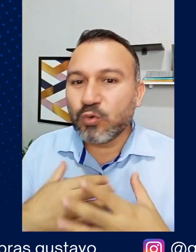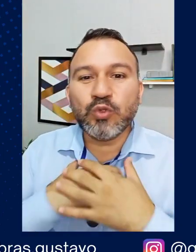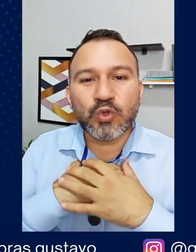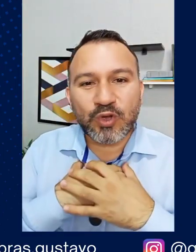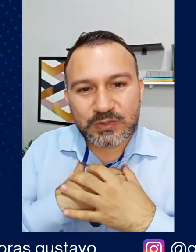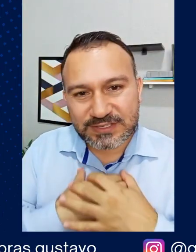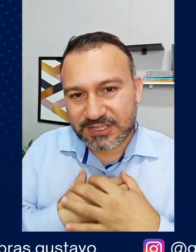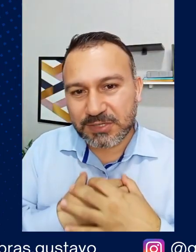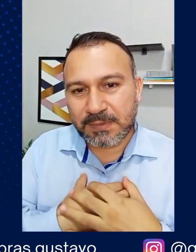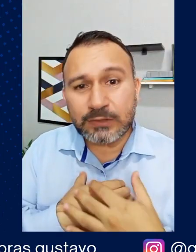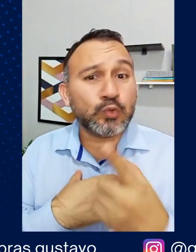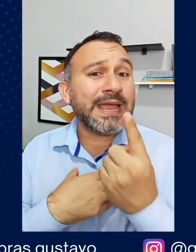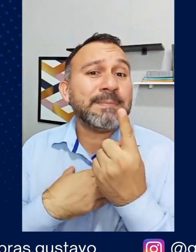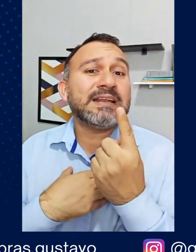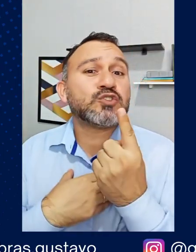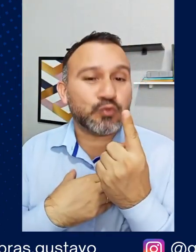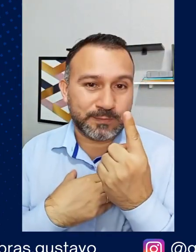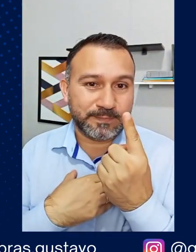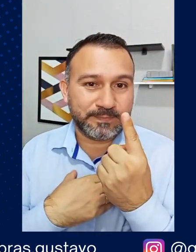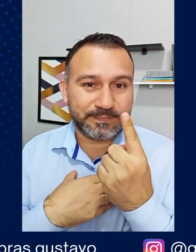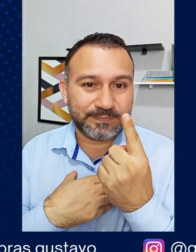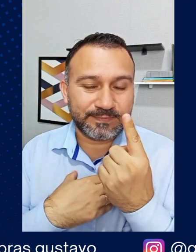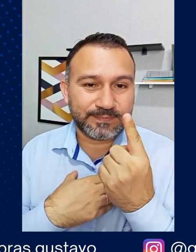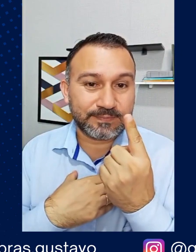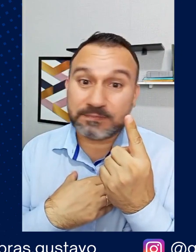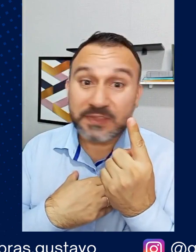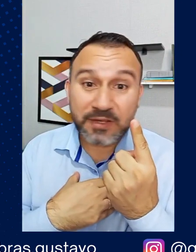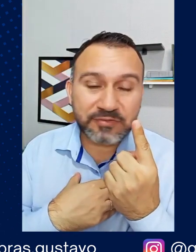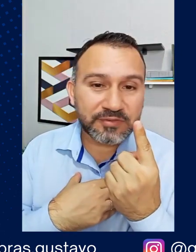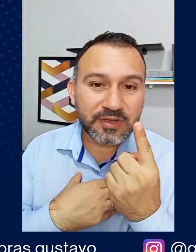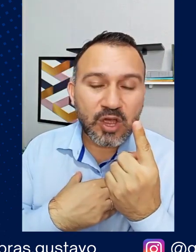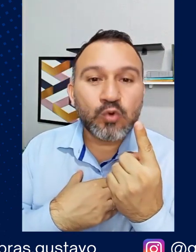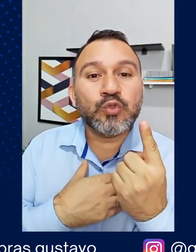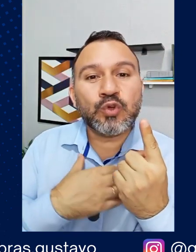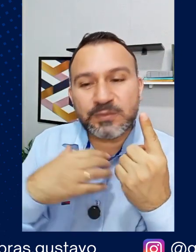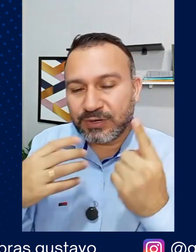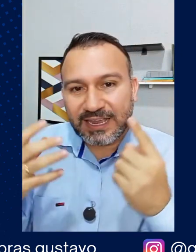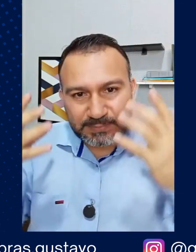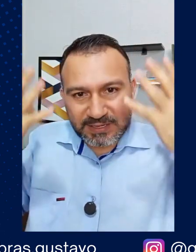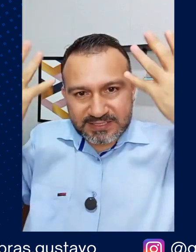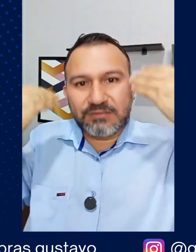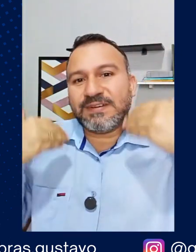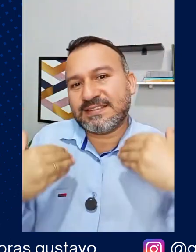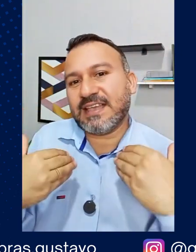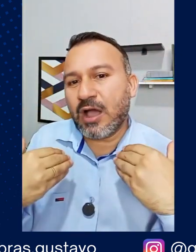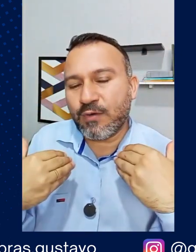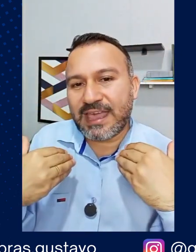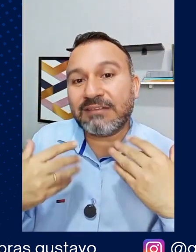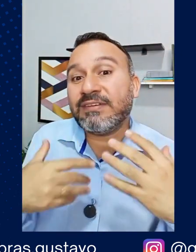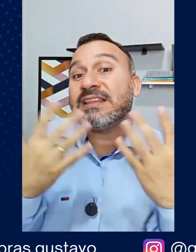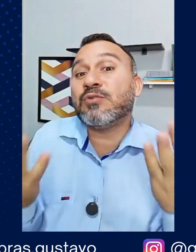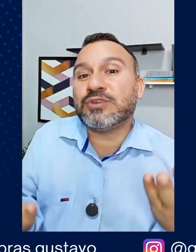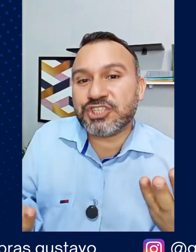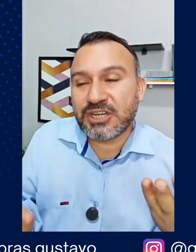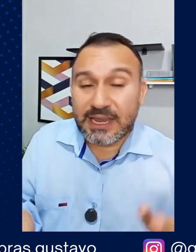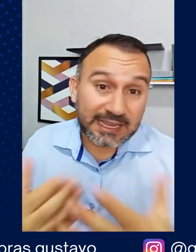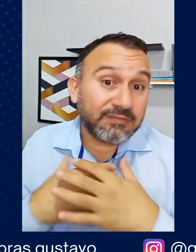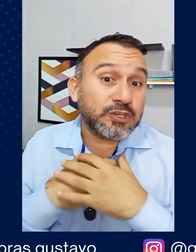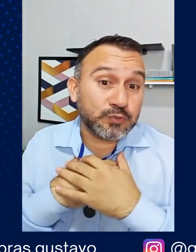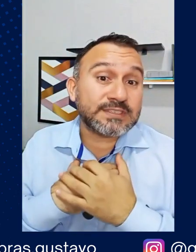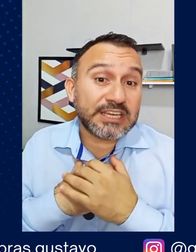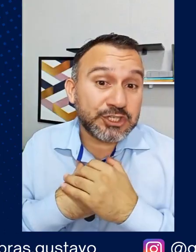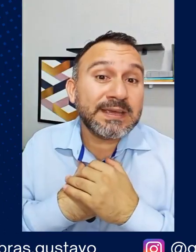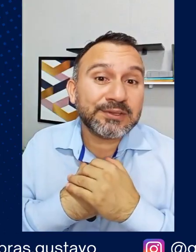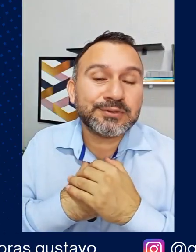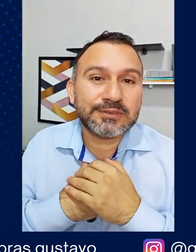vezes o nosso sentimento não é apenas um. Não. O nó, porque a expressão facial, ela vem da onde? Ela